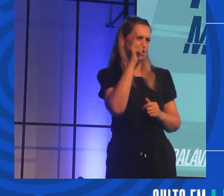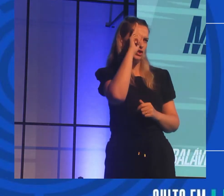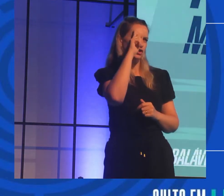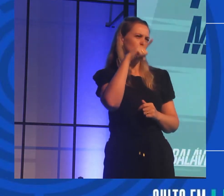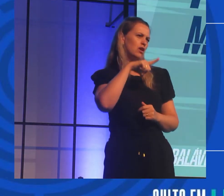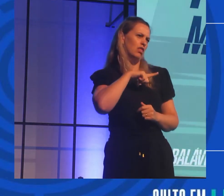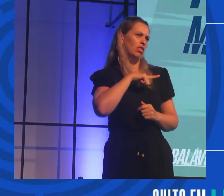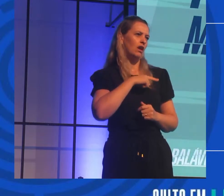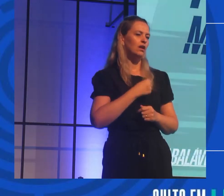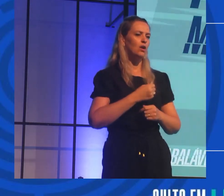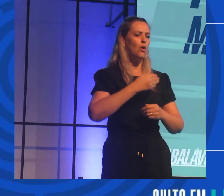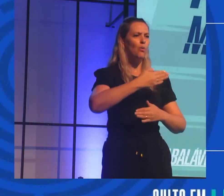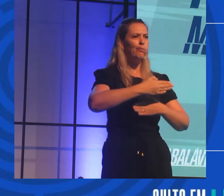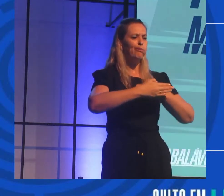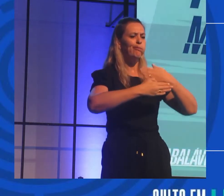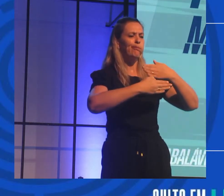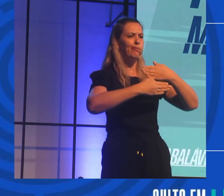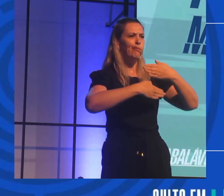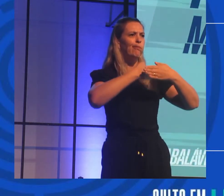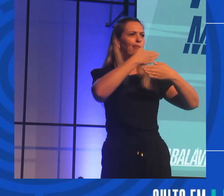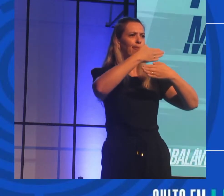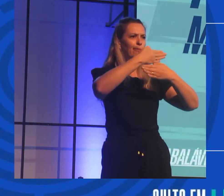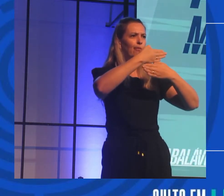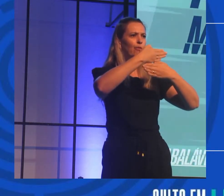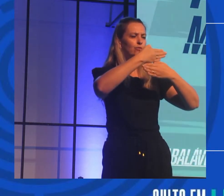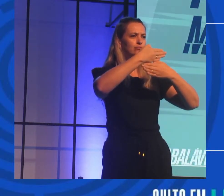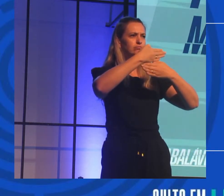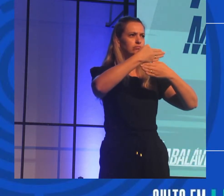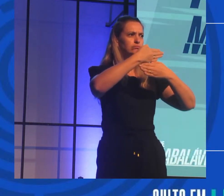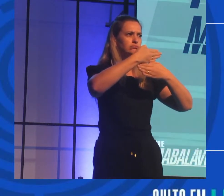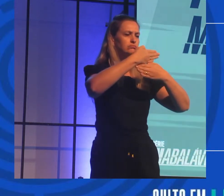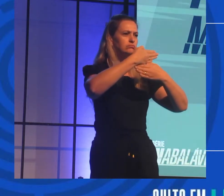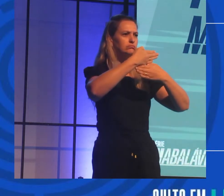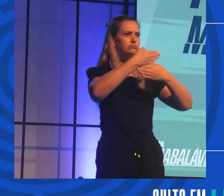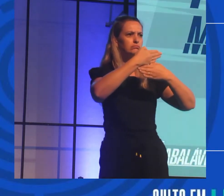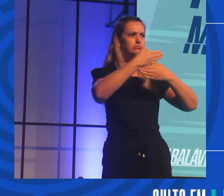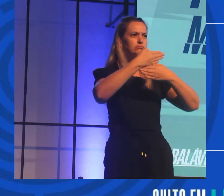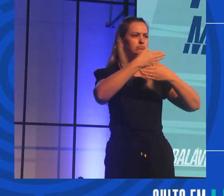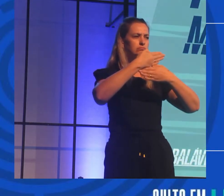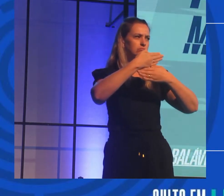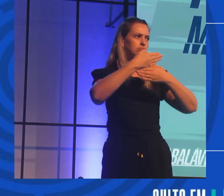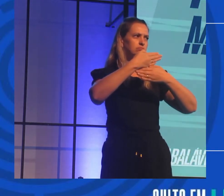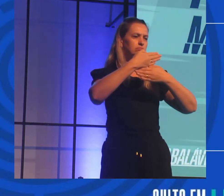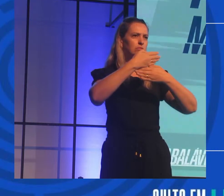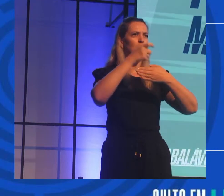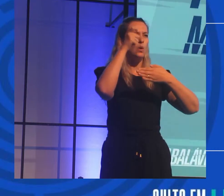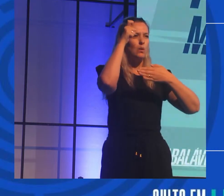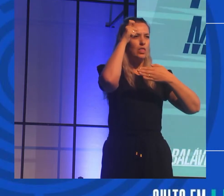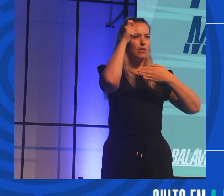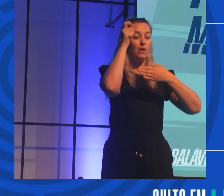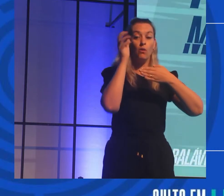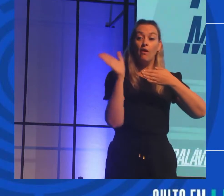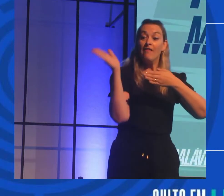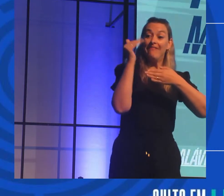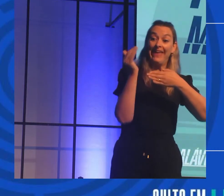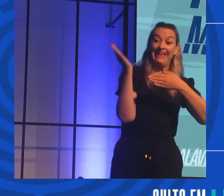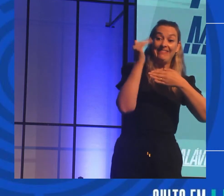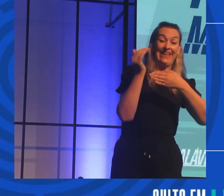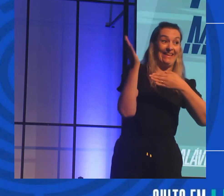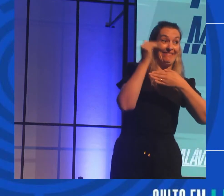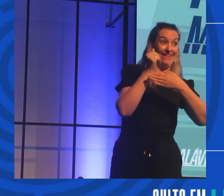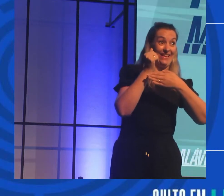mundo vê o inimigo chamando e tentando de todas as maneiras buscar aqueles que estão do lado de cá do